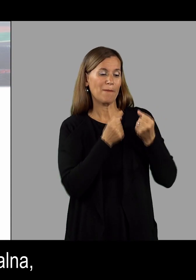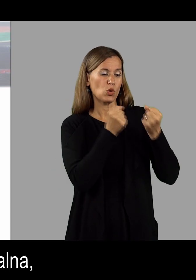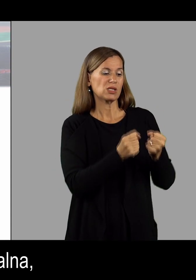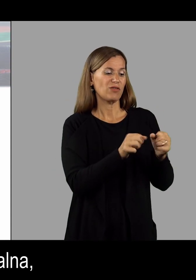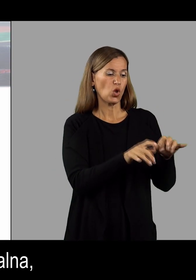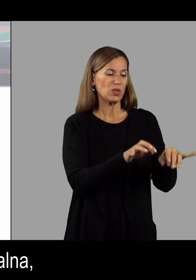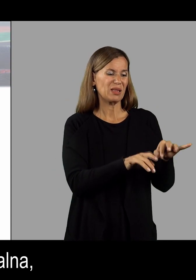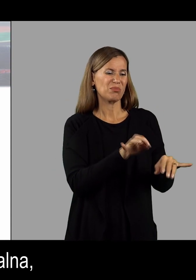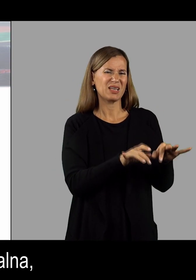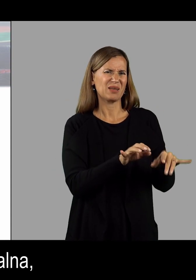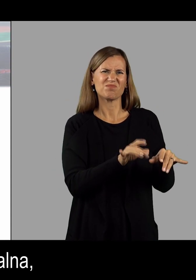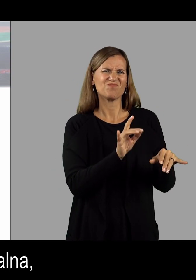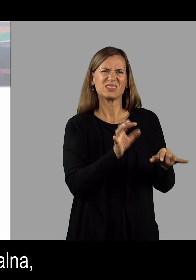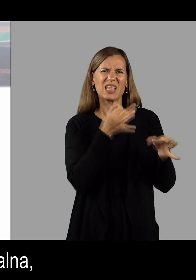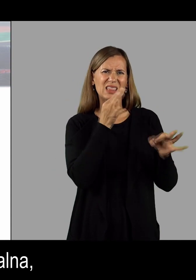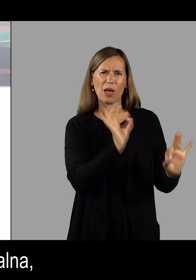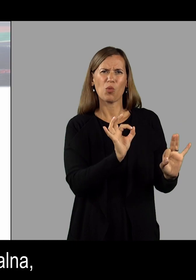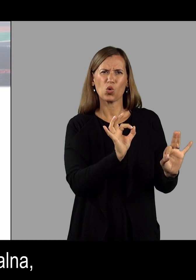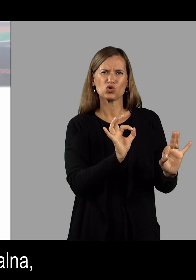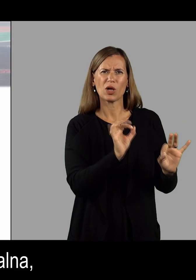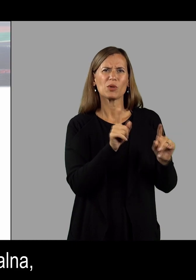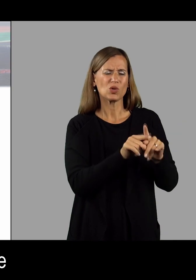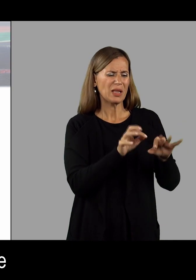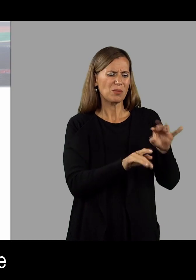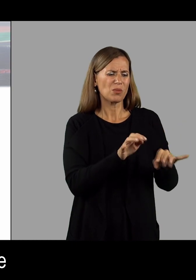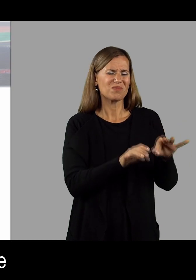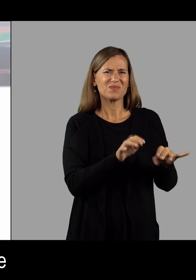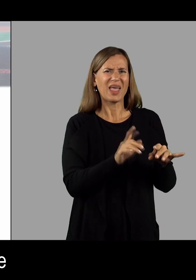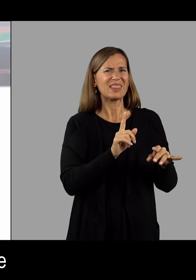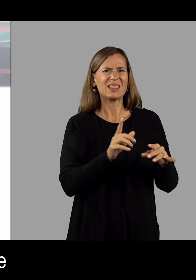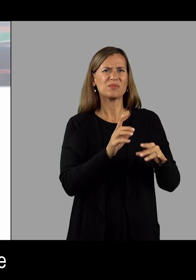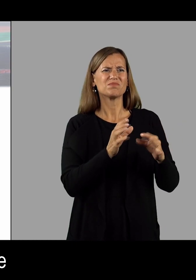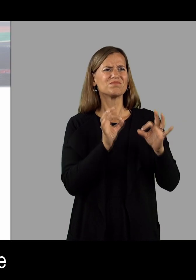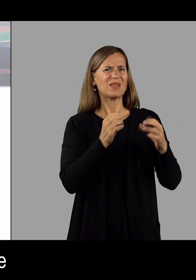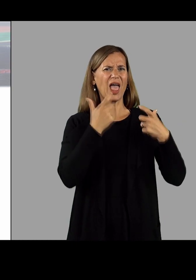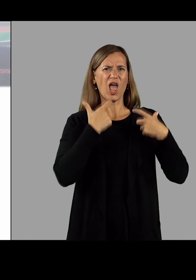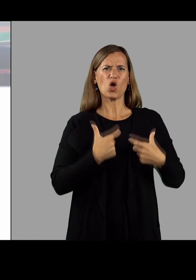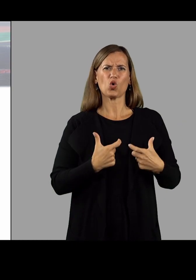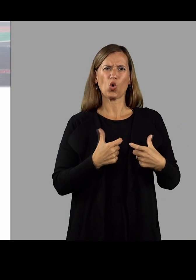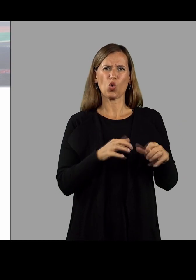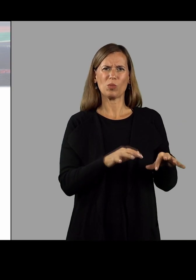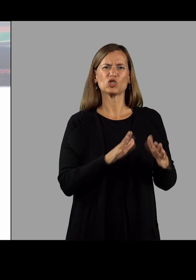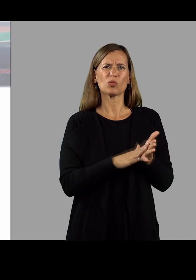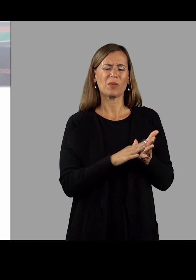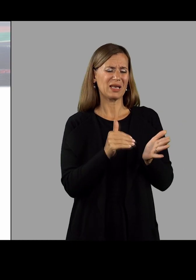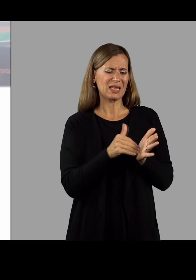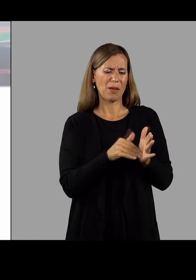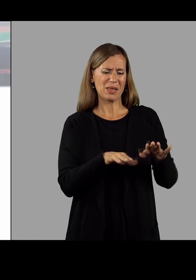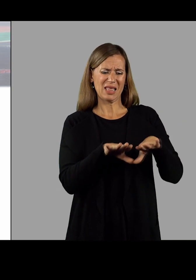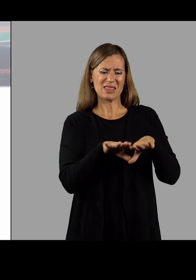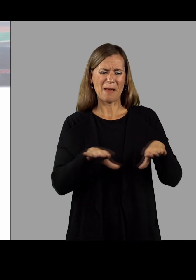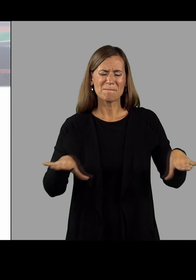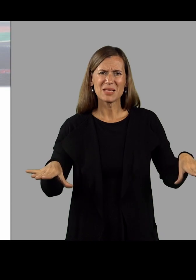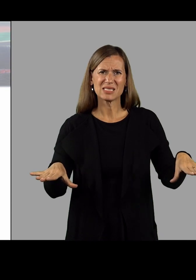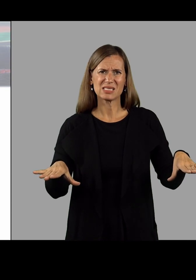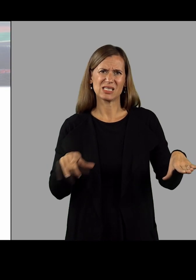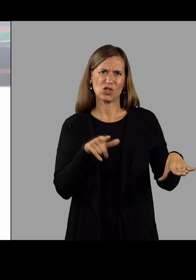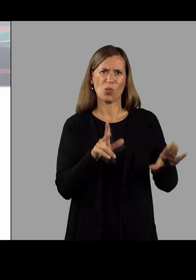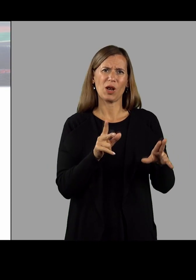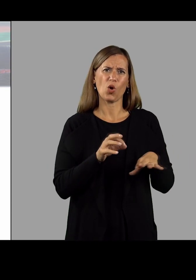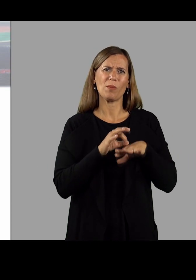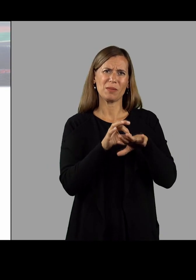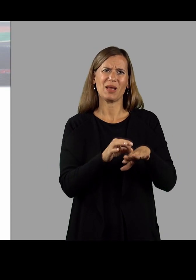se pravi, mora biti, bom rekel, strojepisec zelo spreten, zelo vešč, da lahko dosega in drži to